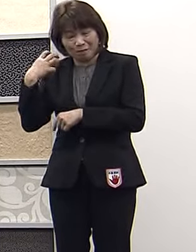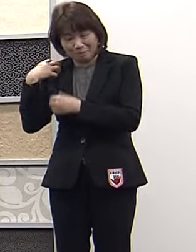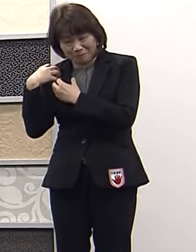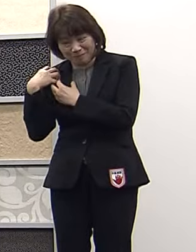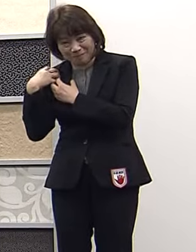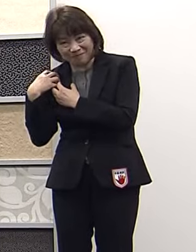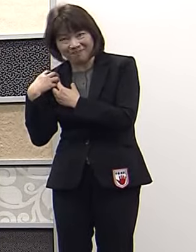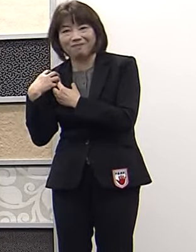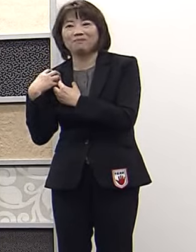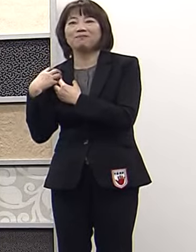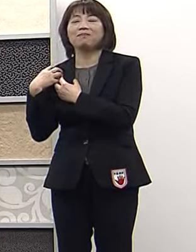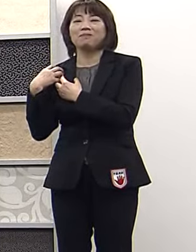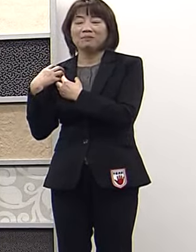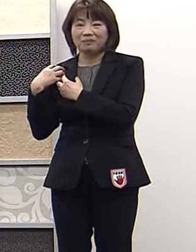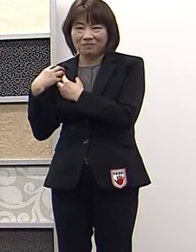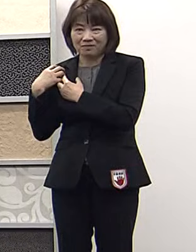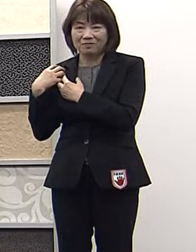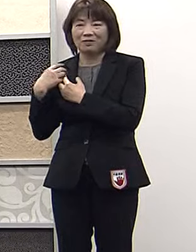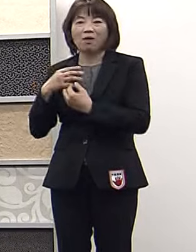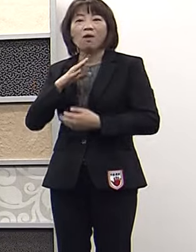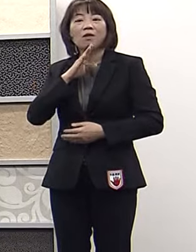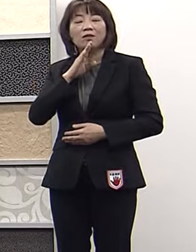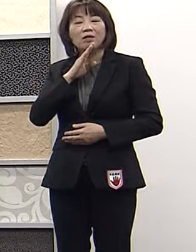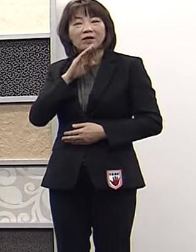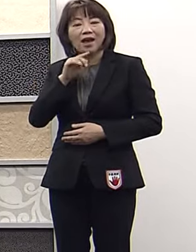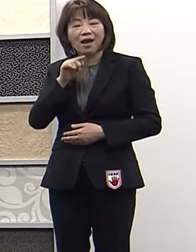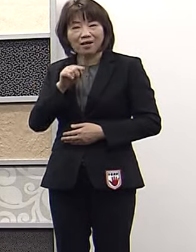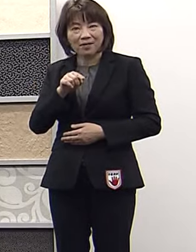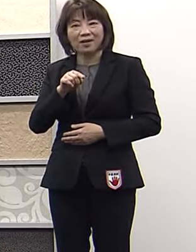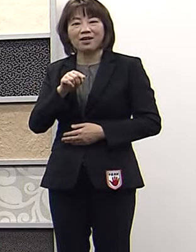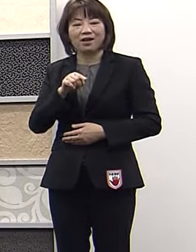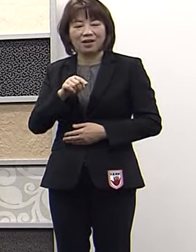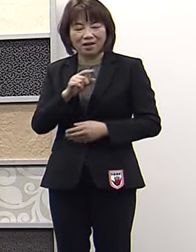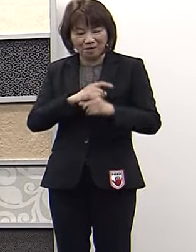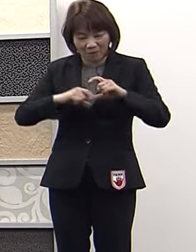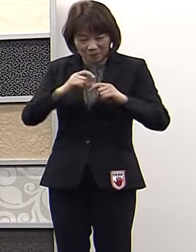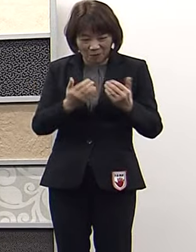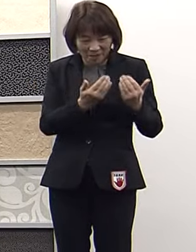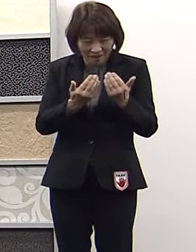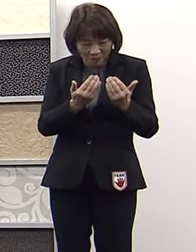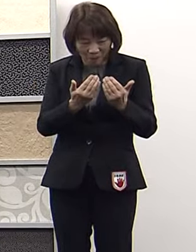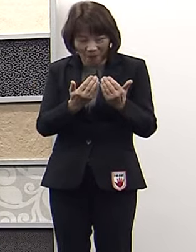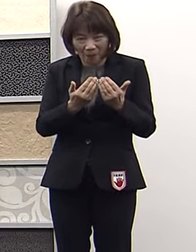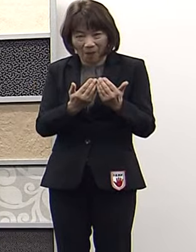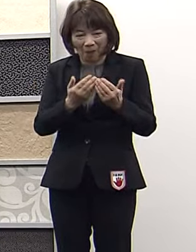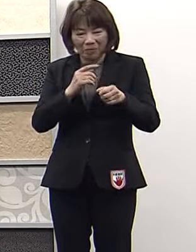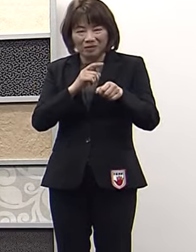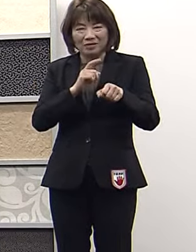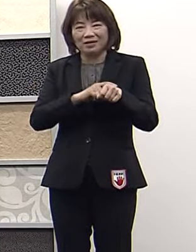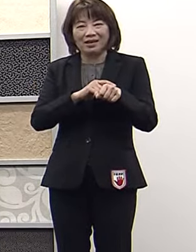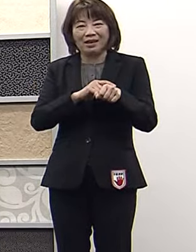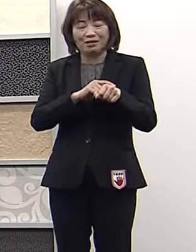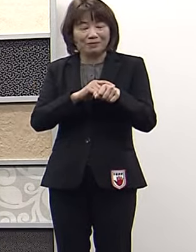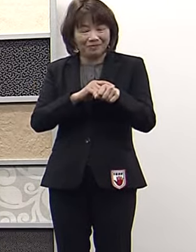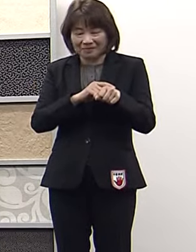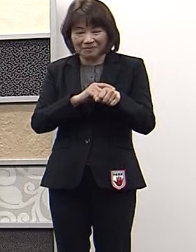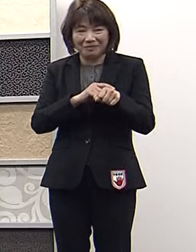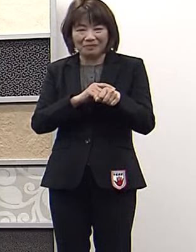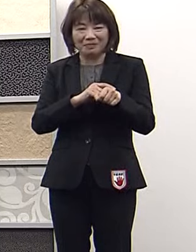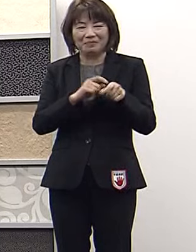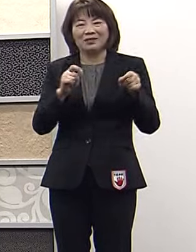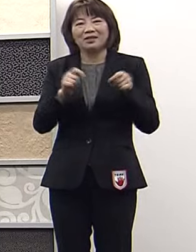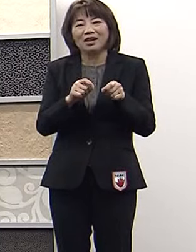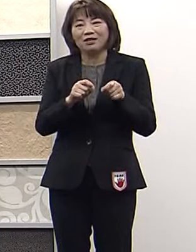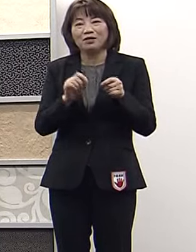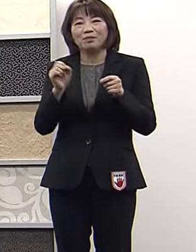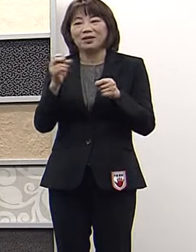って、本当だったらその、もっと勉強したいのにその時間がない、あるいはその友人と交流を